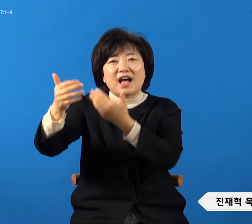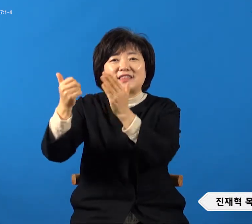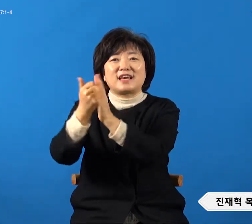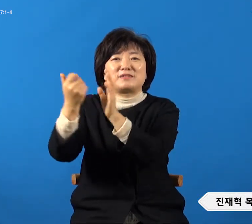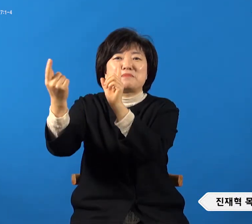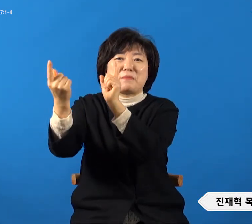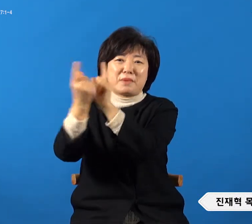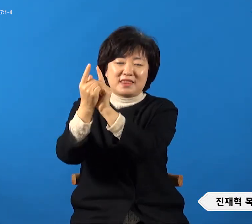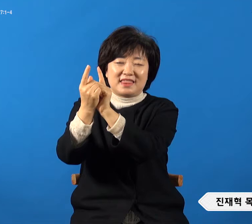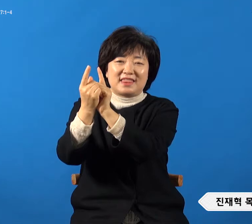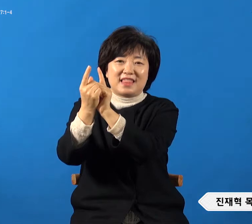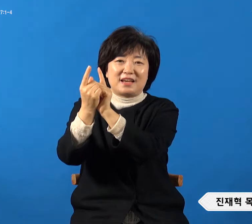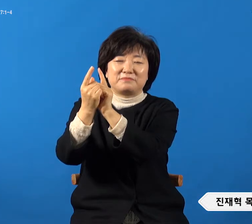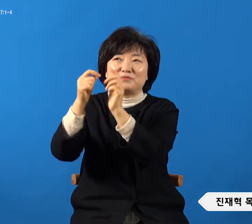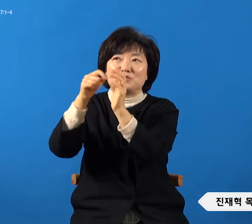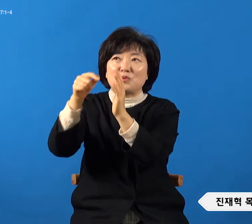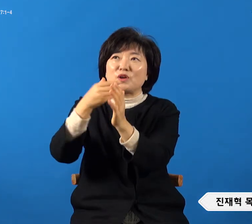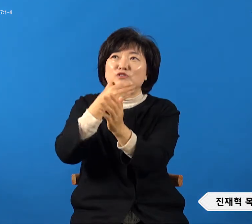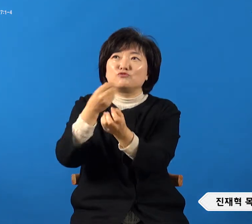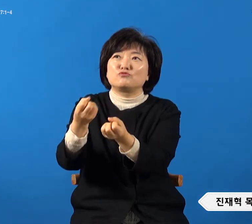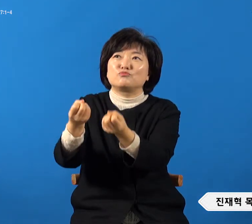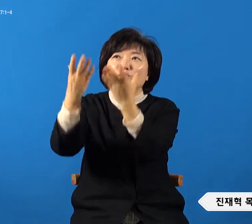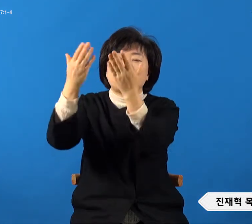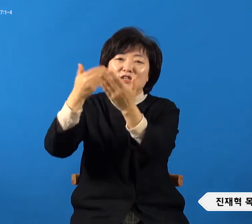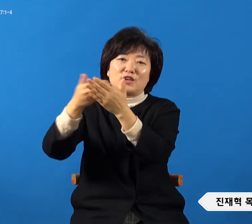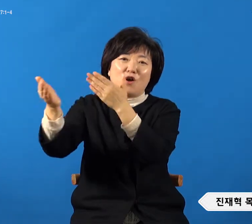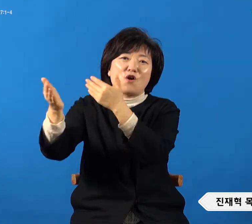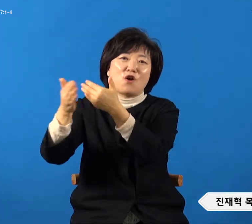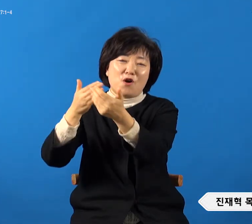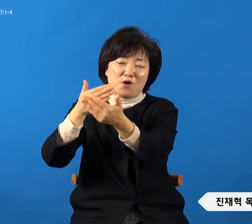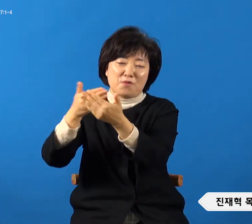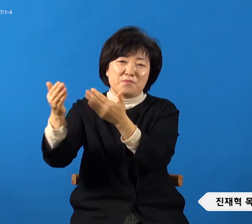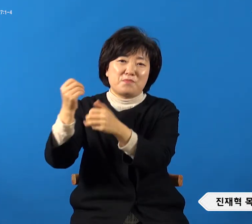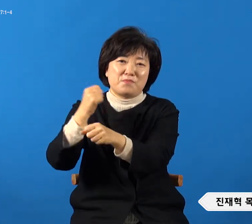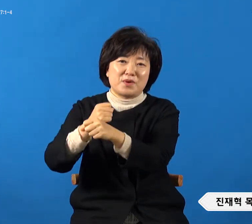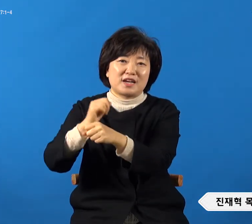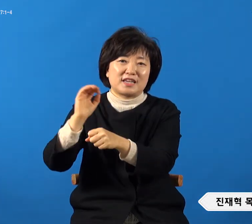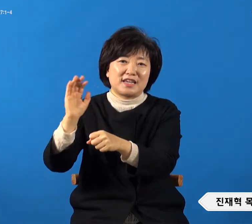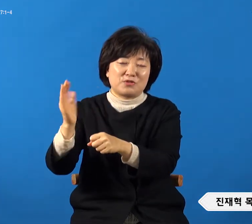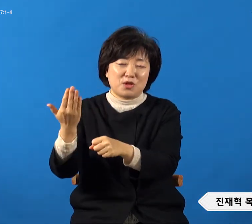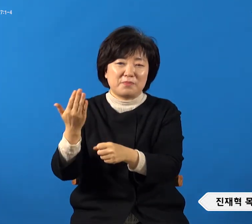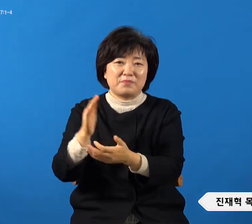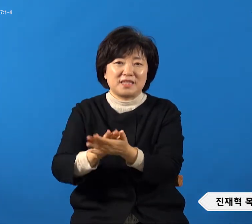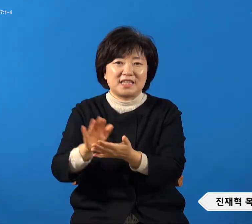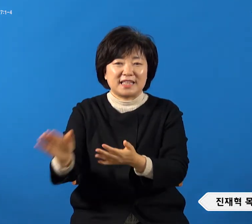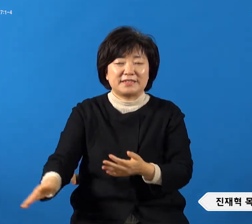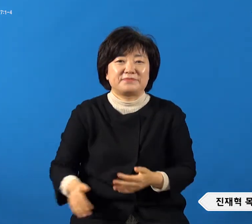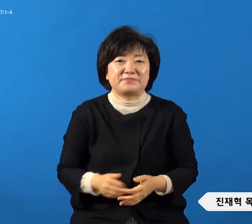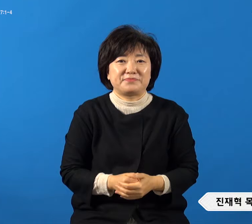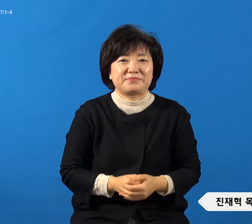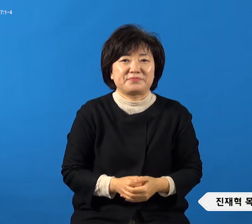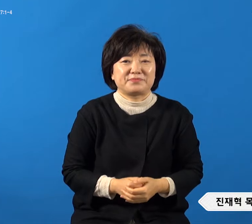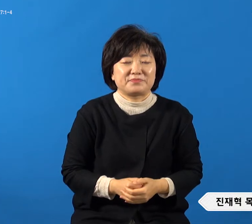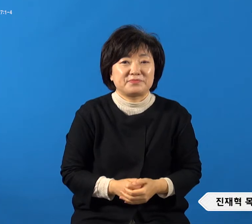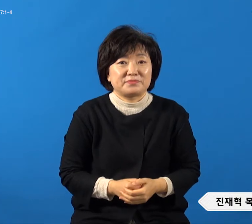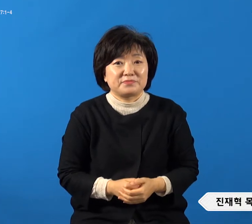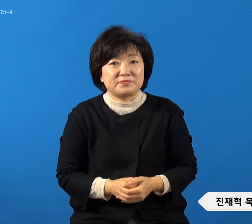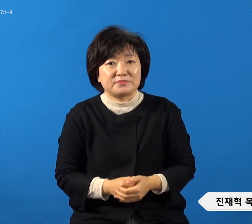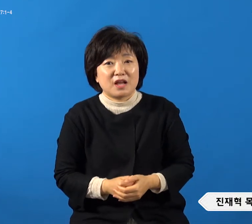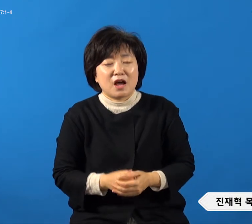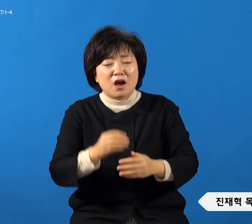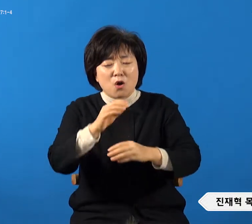만남 가운데 축복을 경험하는 고독의 영성을 성경은 설명합니다.